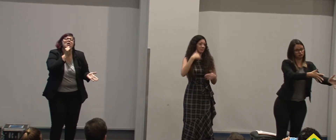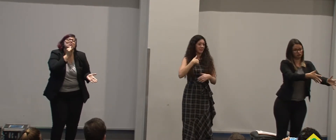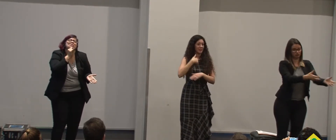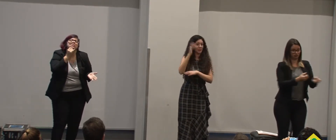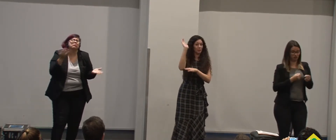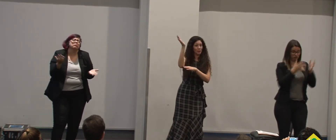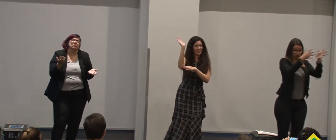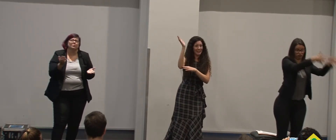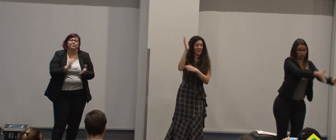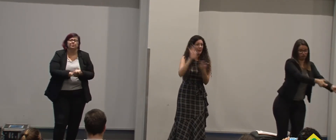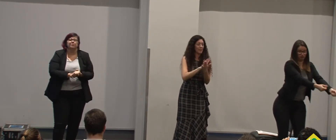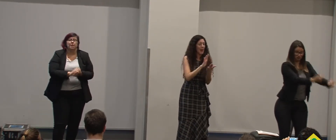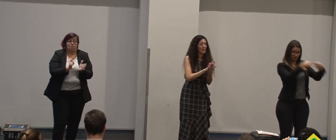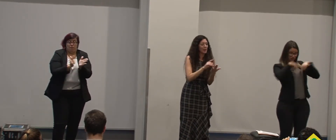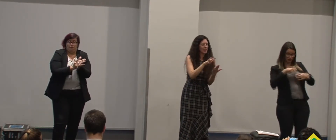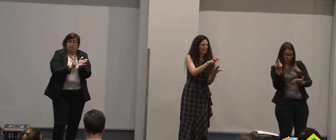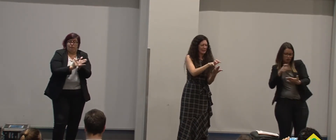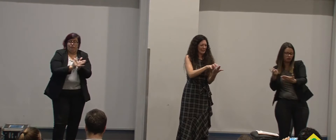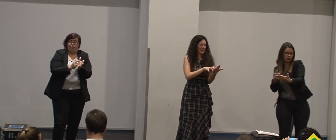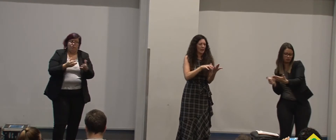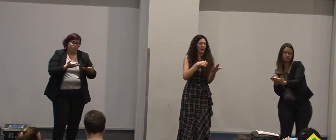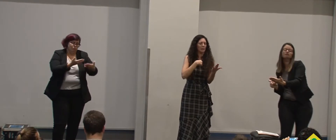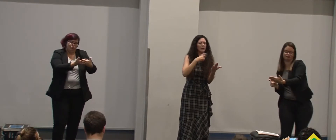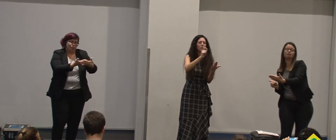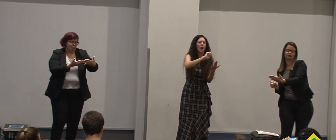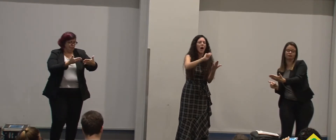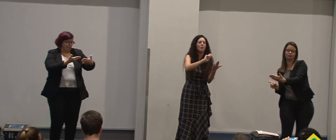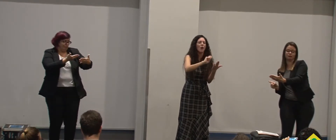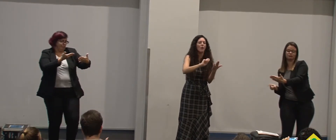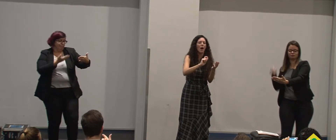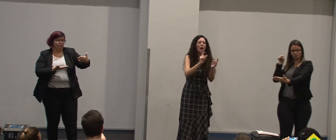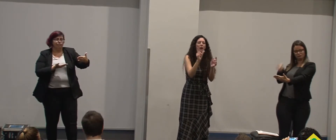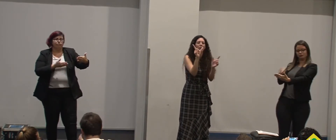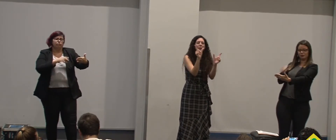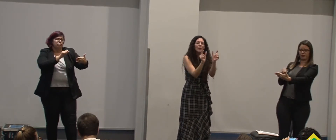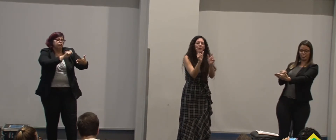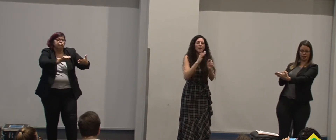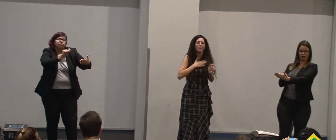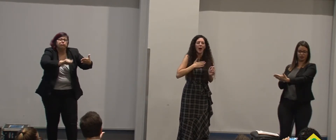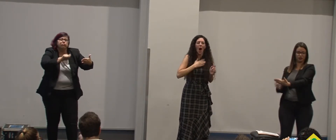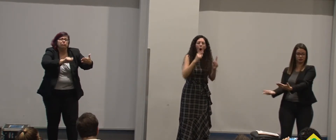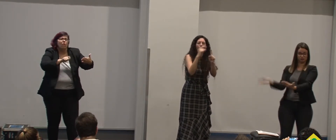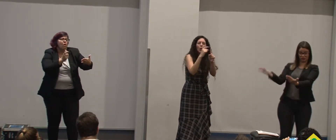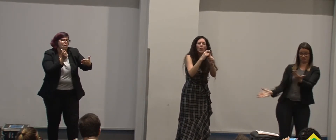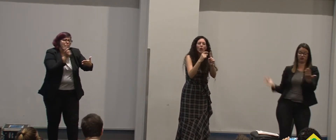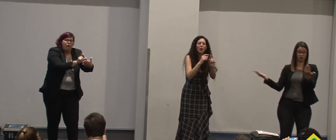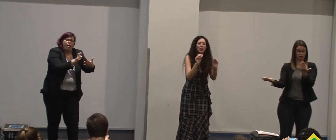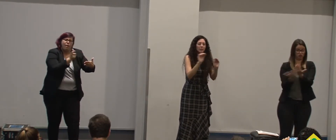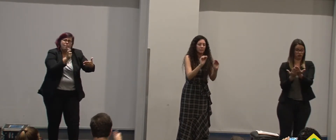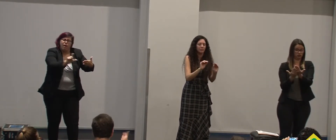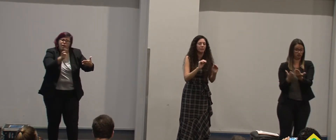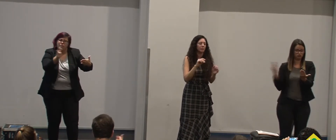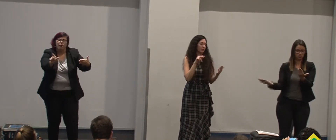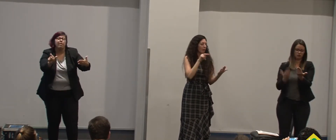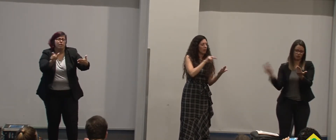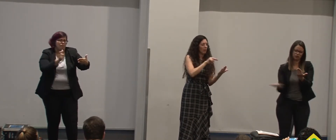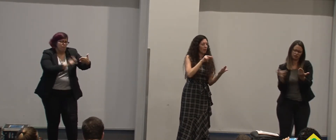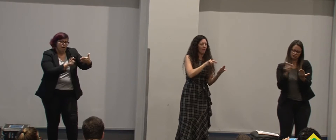E também tem uma outra estratégia, que é anotar